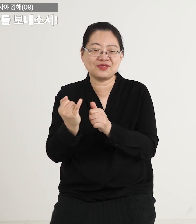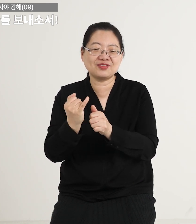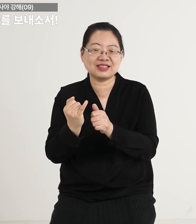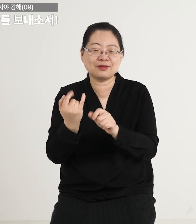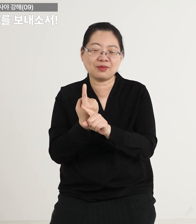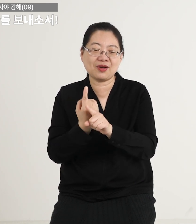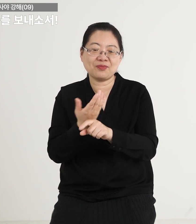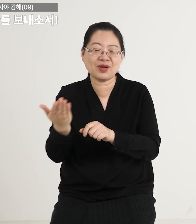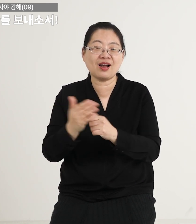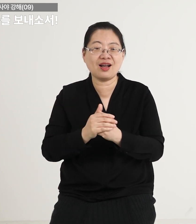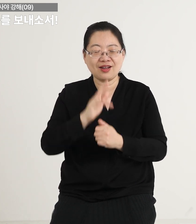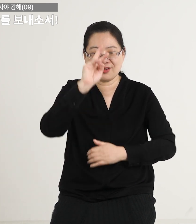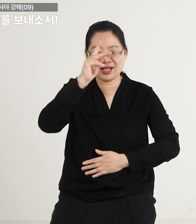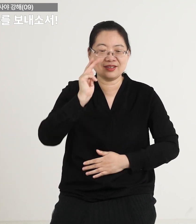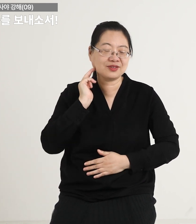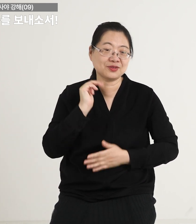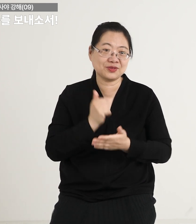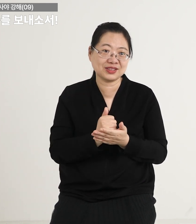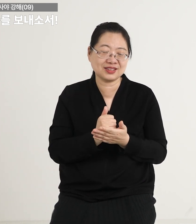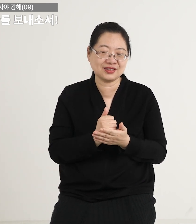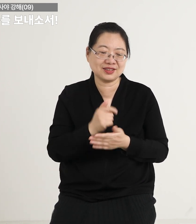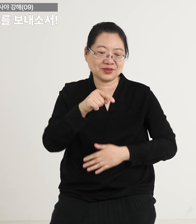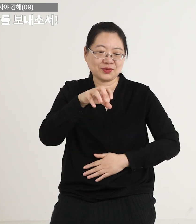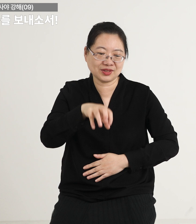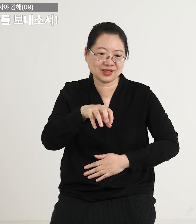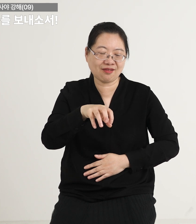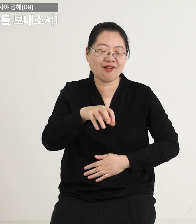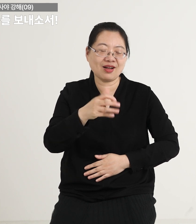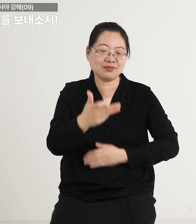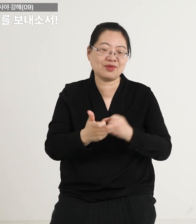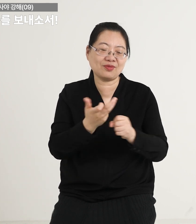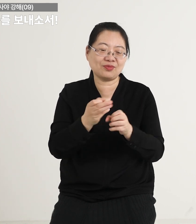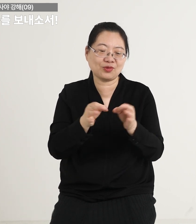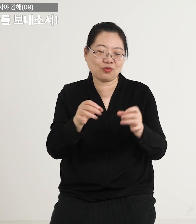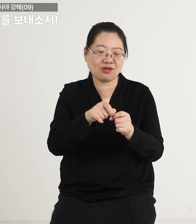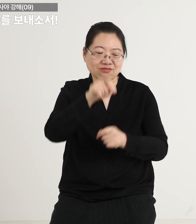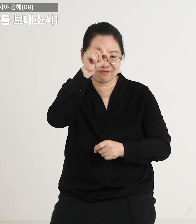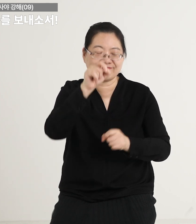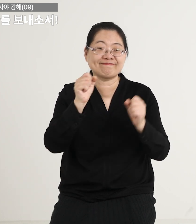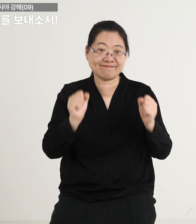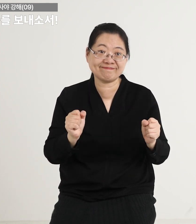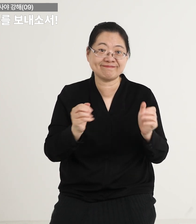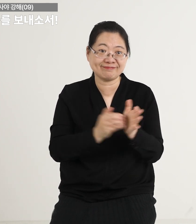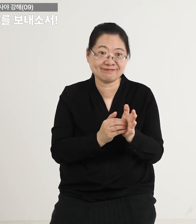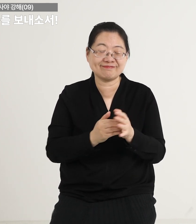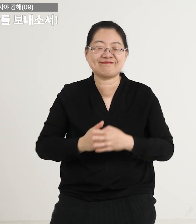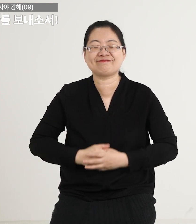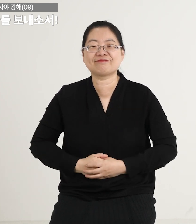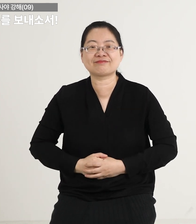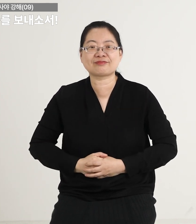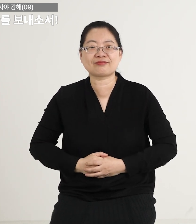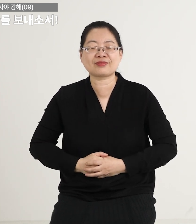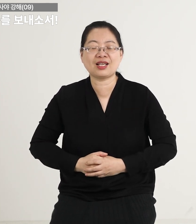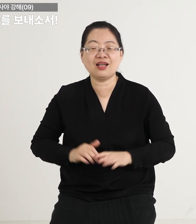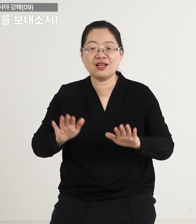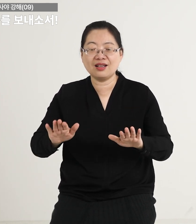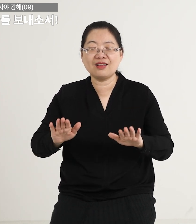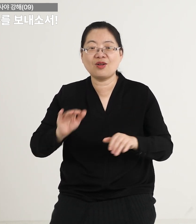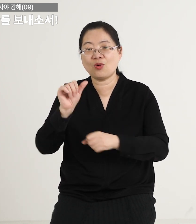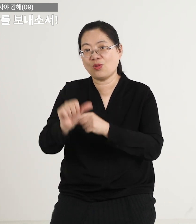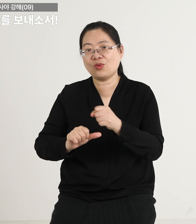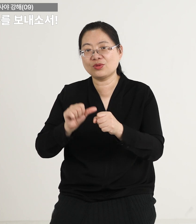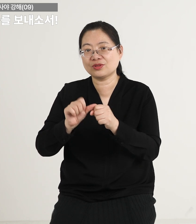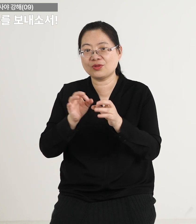그래서 박 대통령이 이곳에서 그렇게 계셨구나. 참 요즘 5년